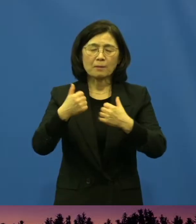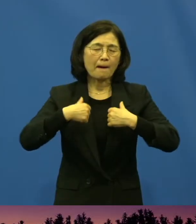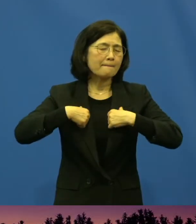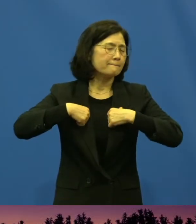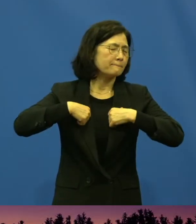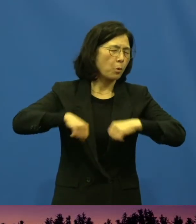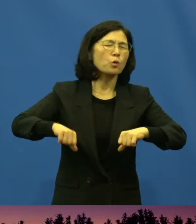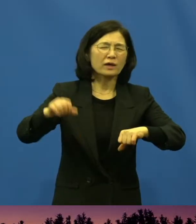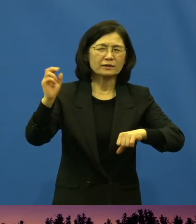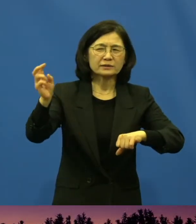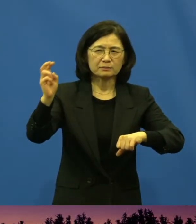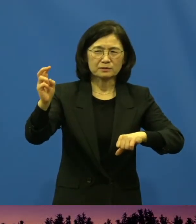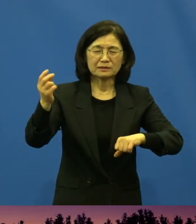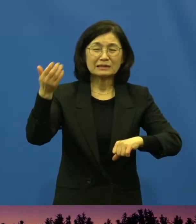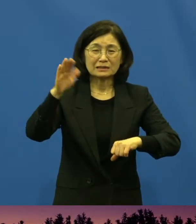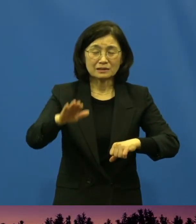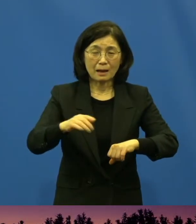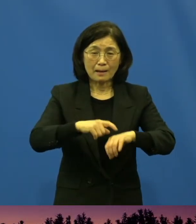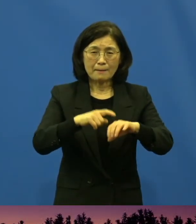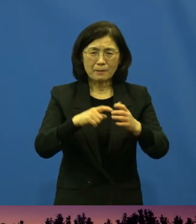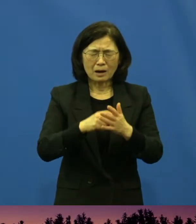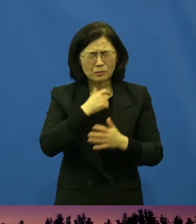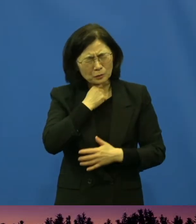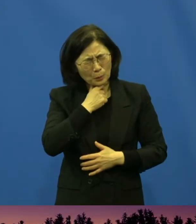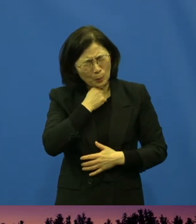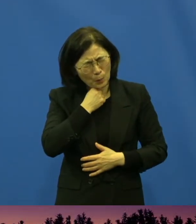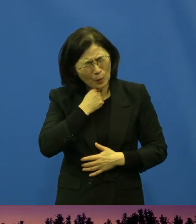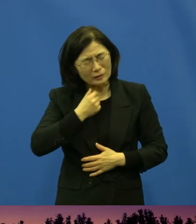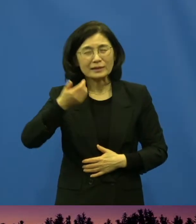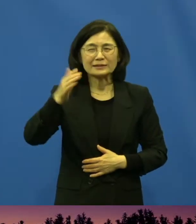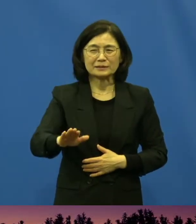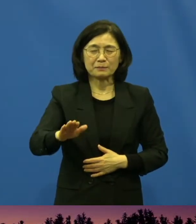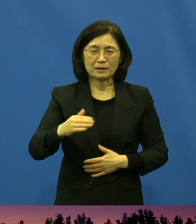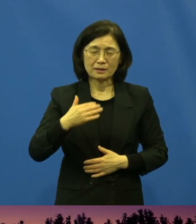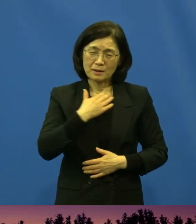원인데 육신이 약하여 순종하지 못한 거에 대해서 주님은